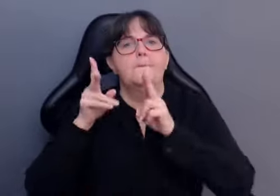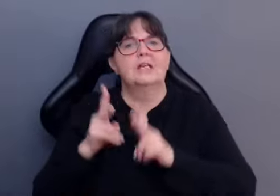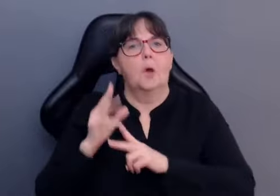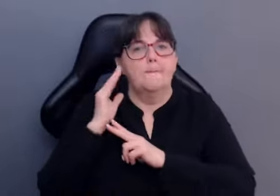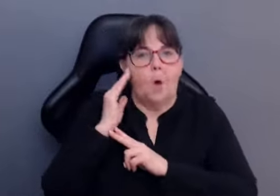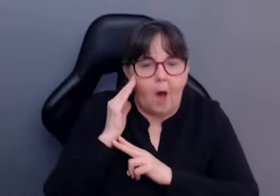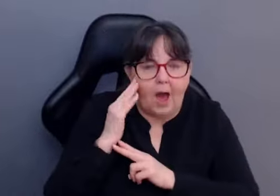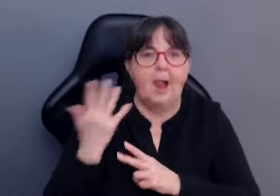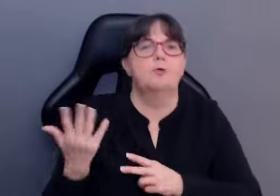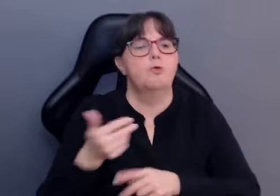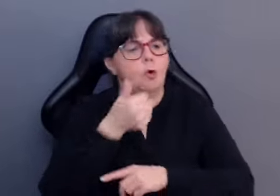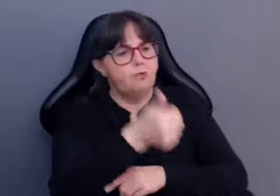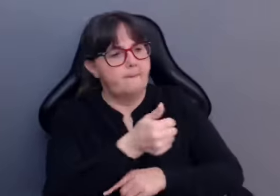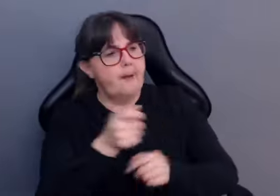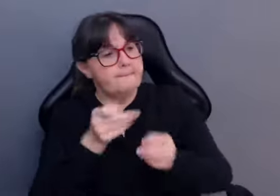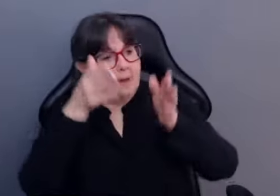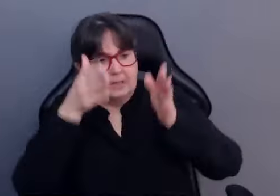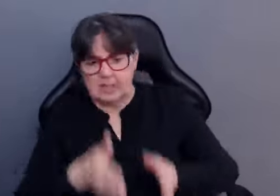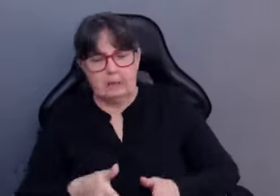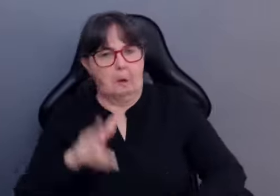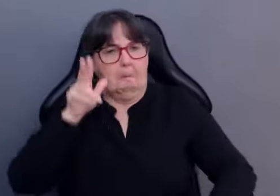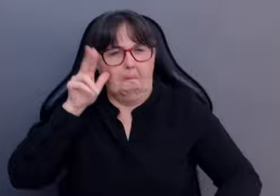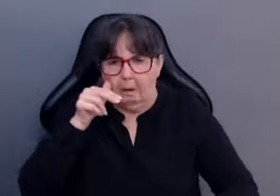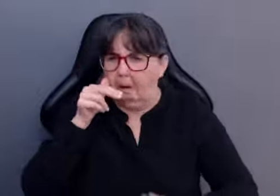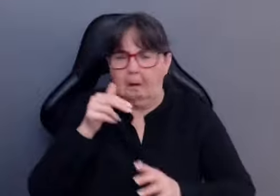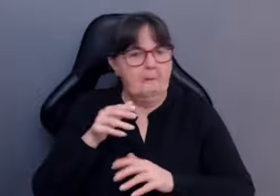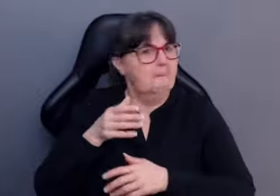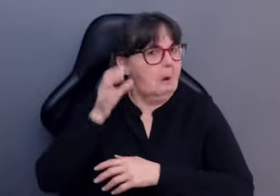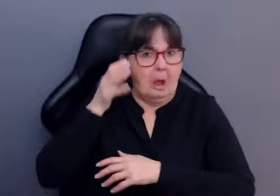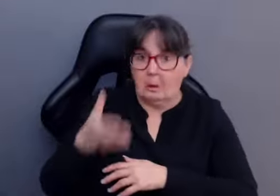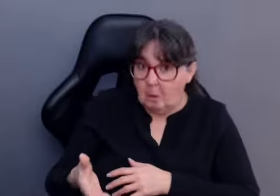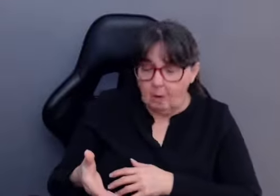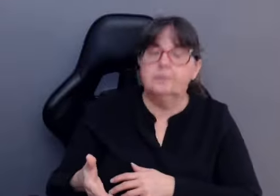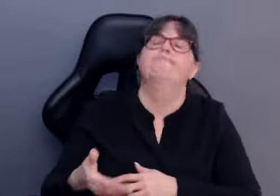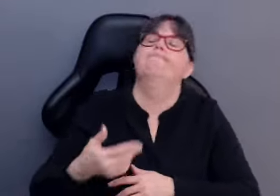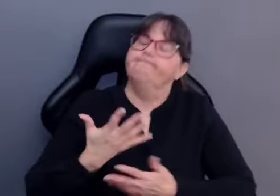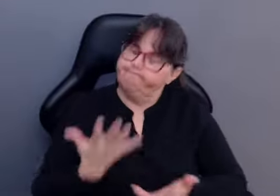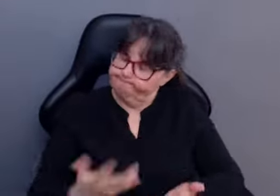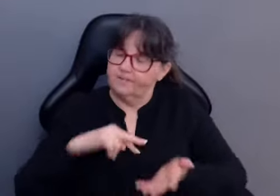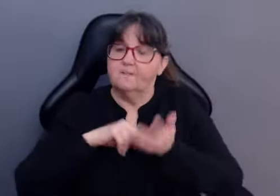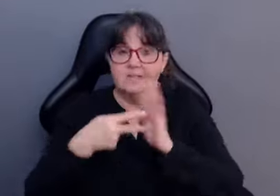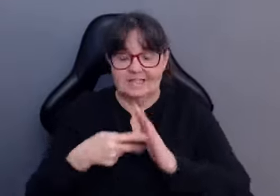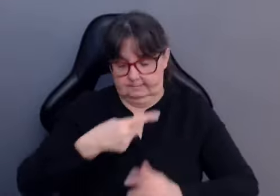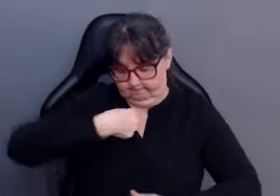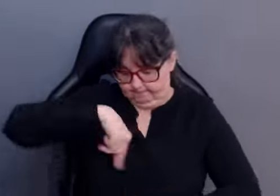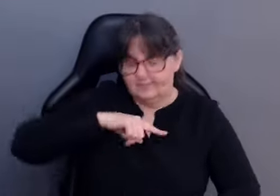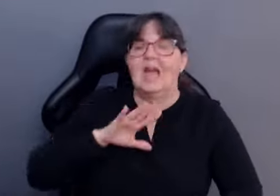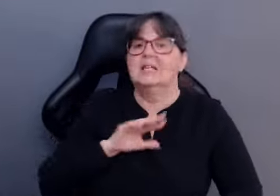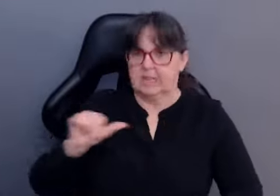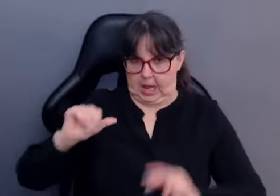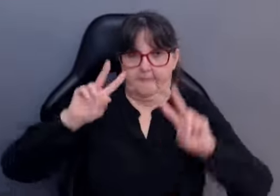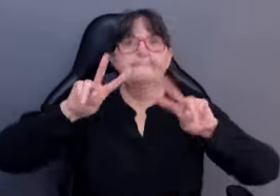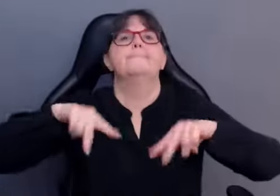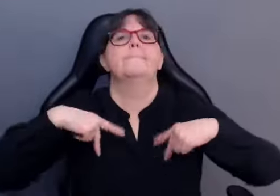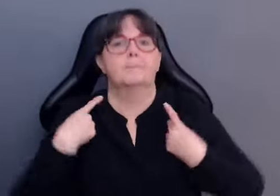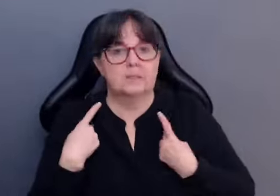obligations d'administrateur. Le conseil d'administration est autorisé à adopter et